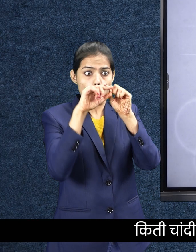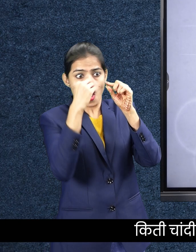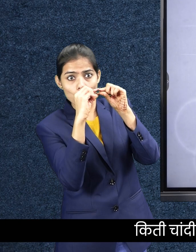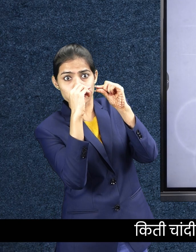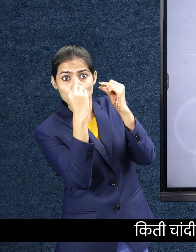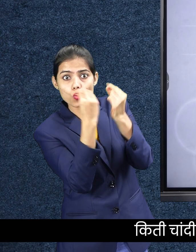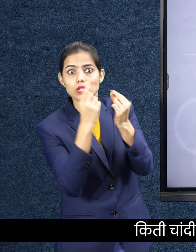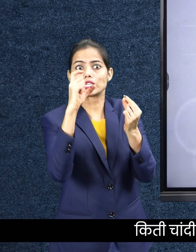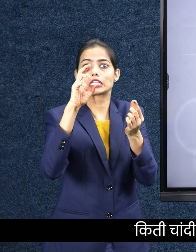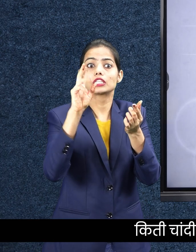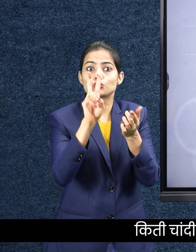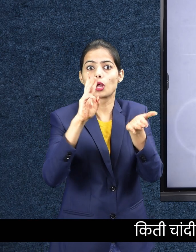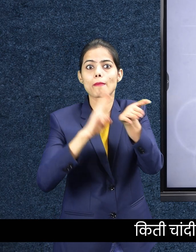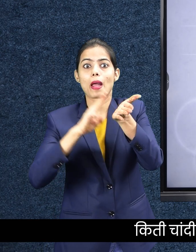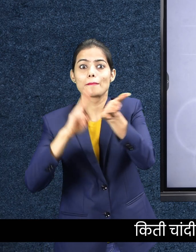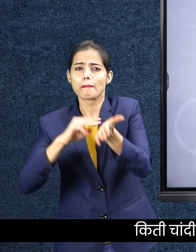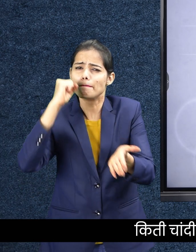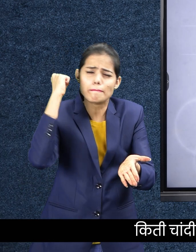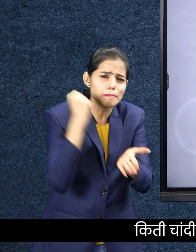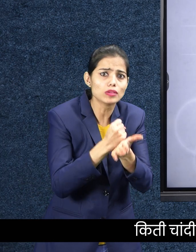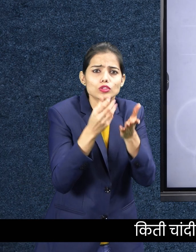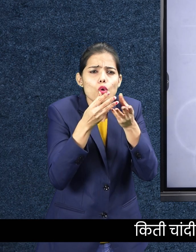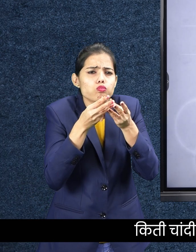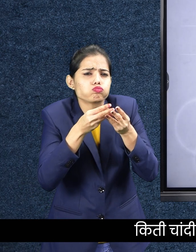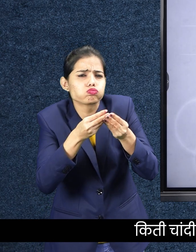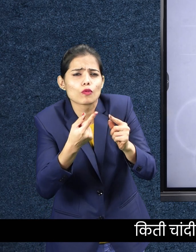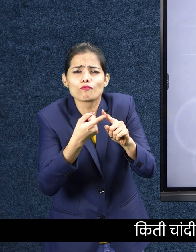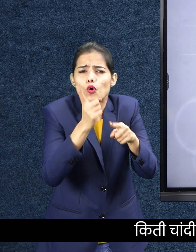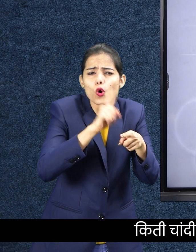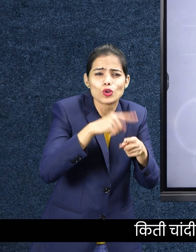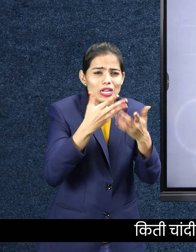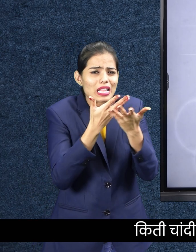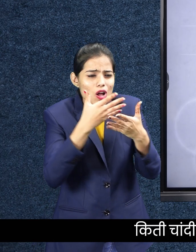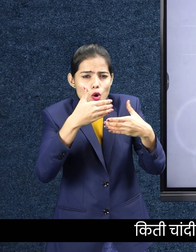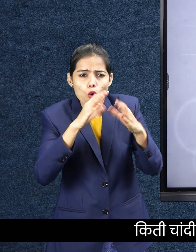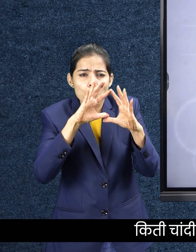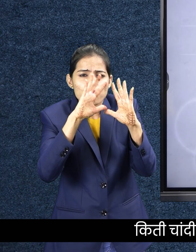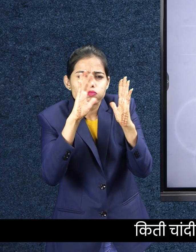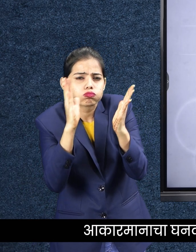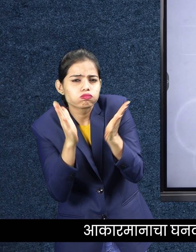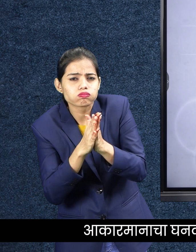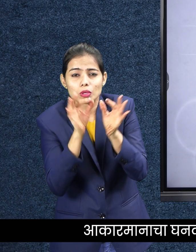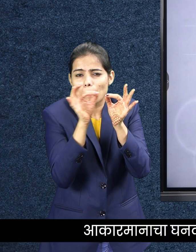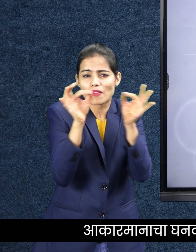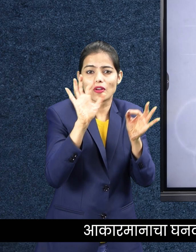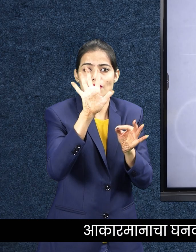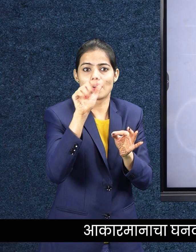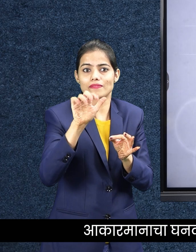किती चांदीची नाणी 5.5 सेंटीमीटर × 10 सेंटीमीटर × 3.5 सेंटीमीटर आकारमानाचा घनदाट